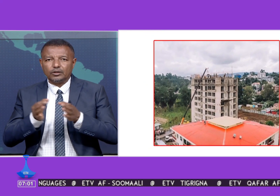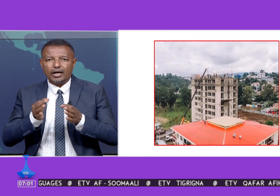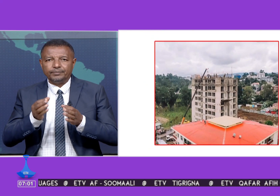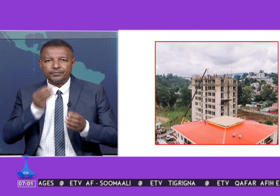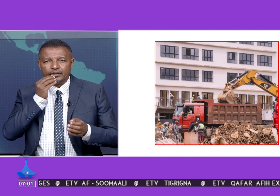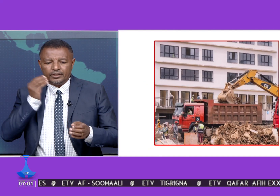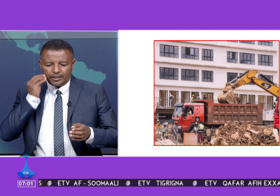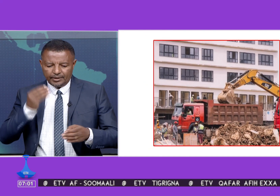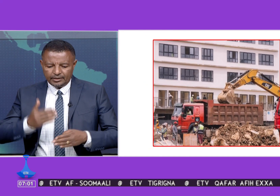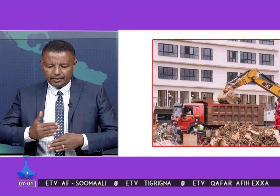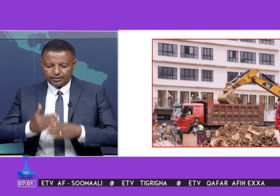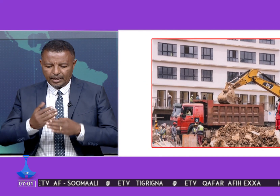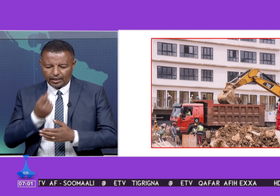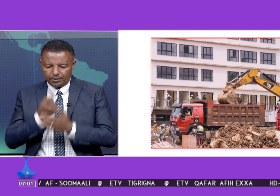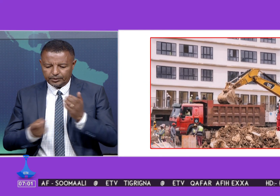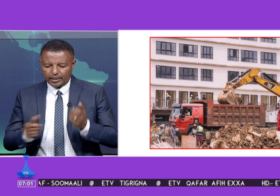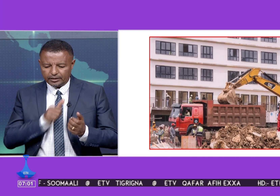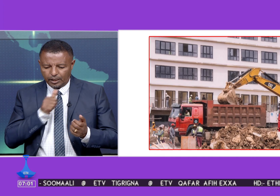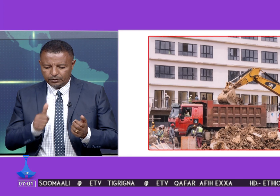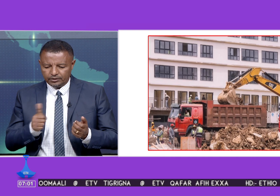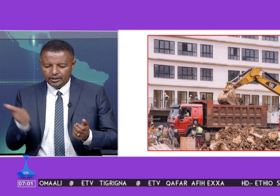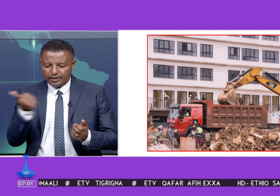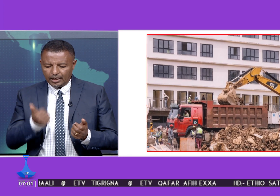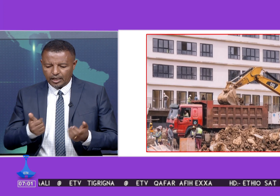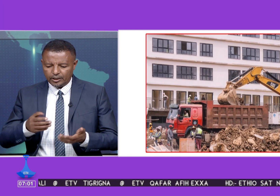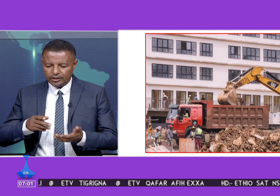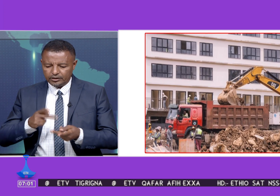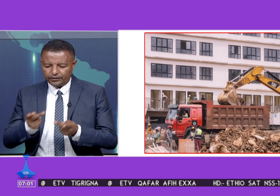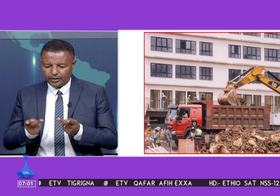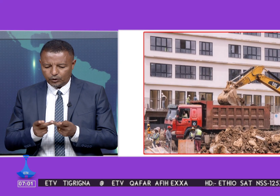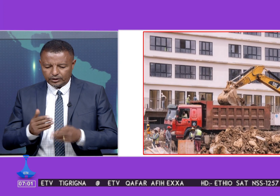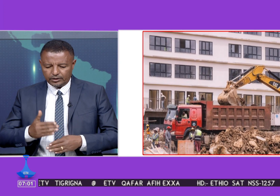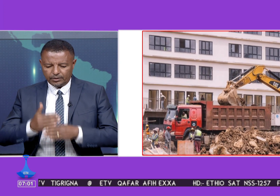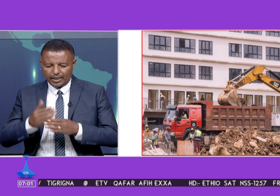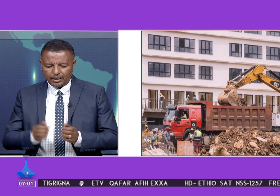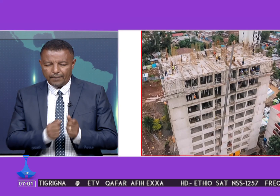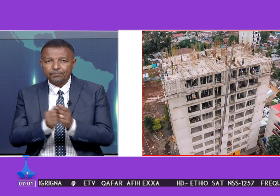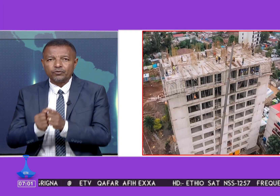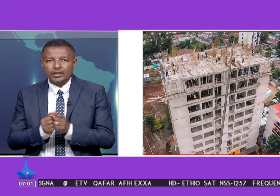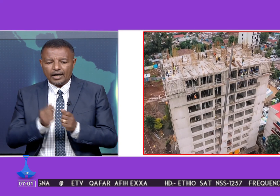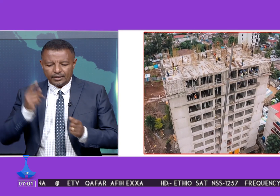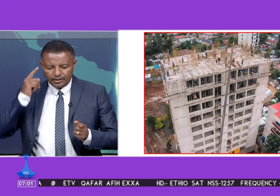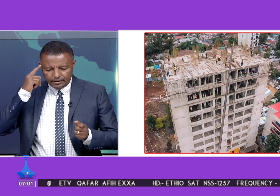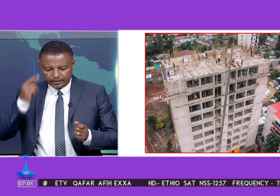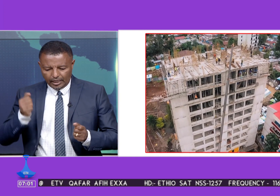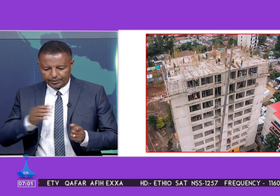ገልጸዋል። የቤት ግንባታ ብቻ ሳይሆን የአረንጓዴ ስፍራዎችን ግንባታ፣ የጋራ ሕሳቤን